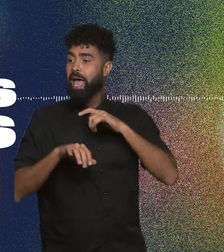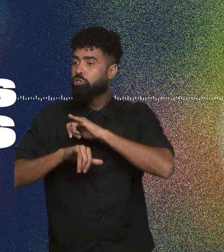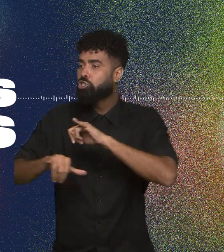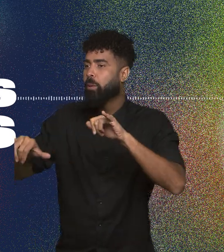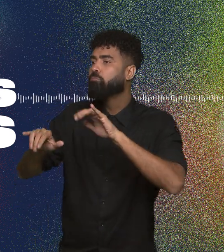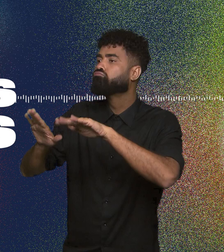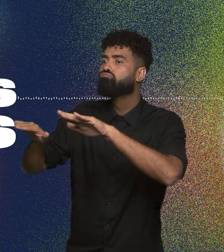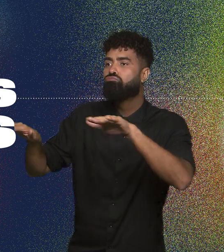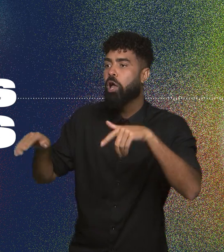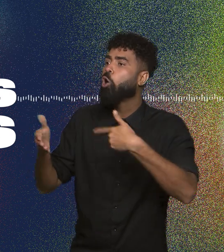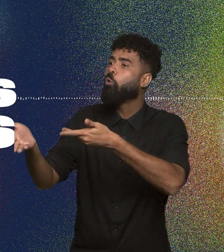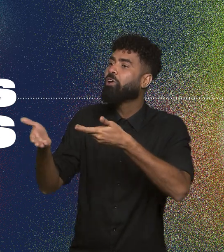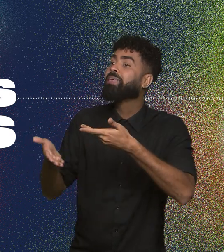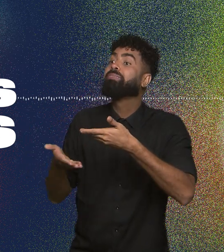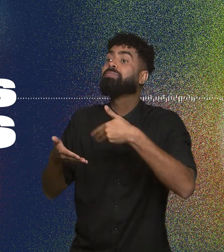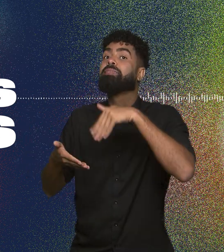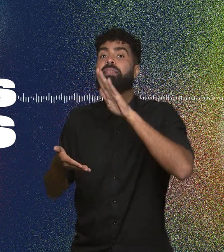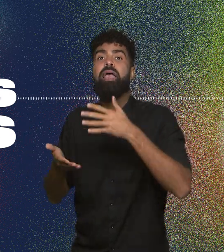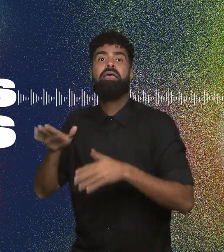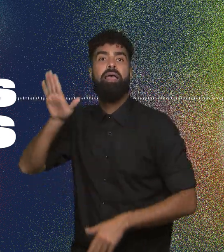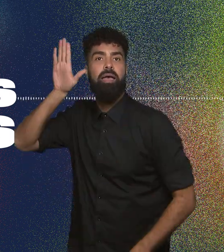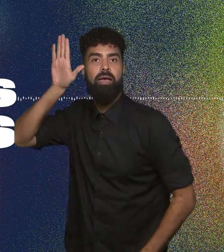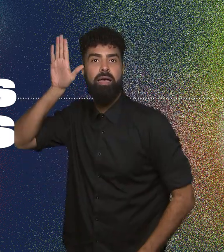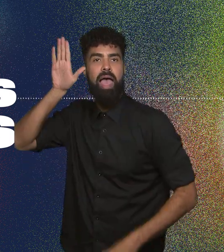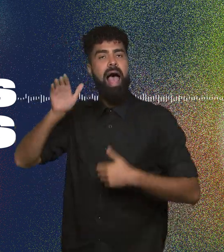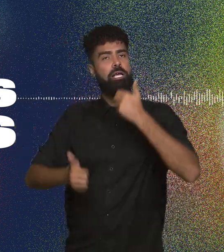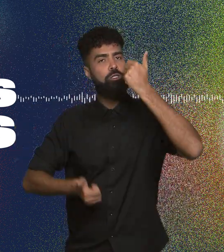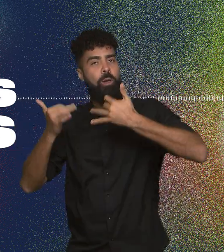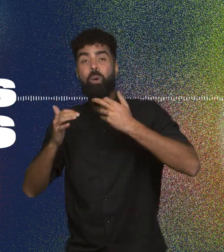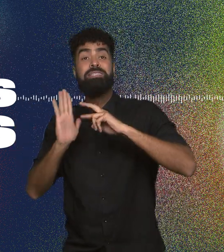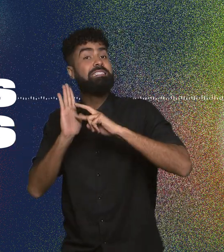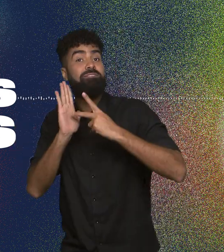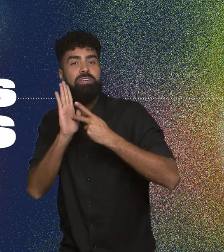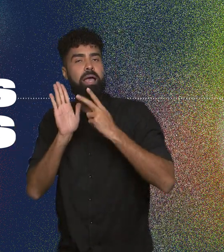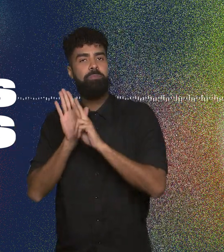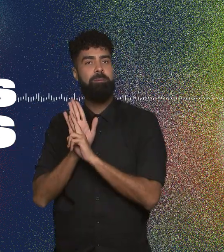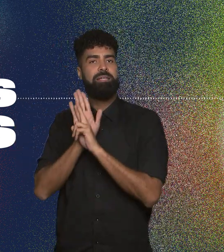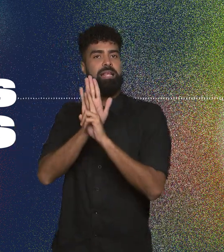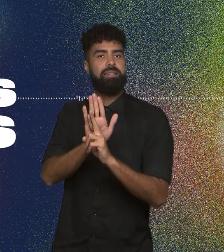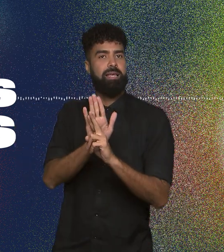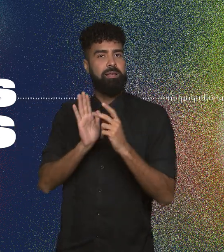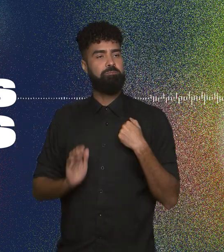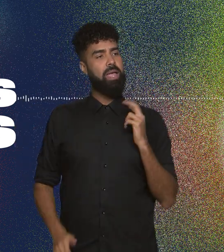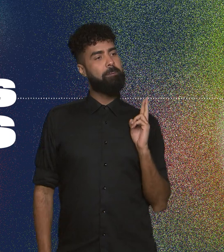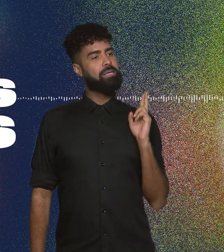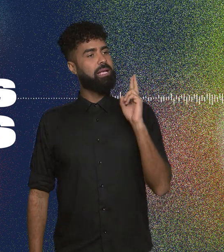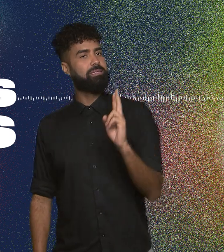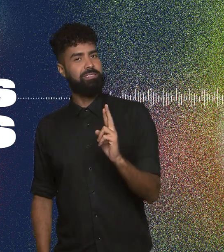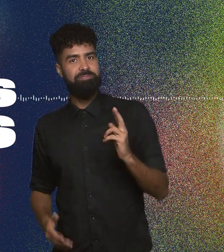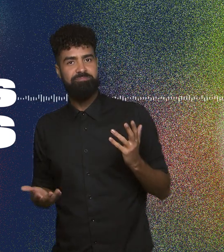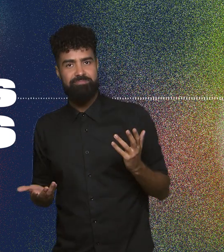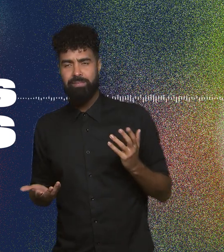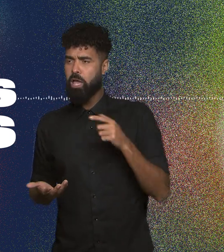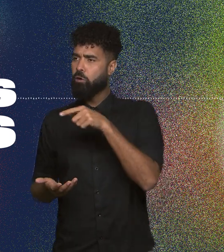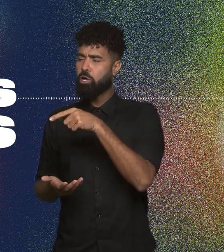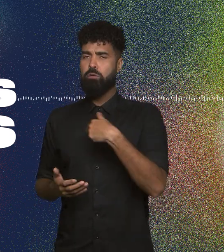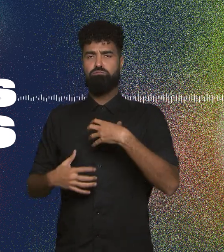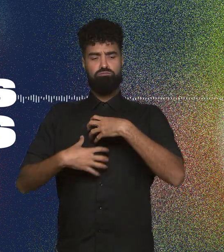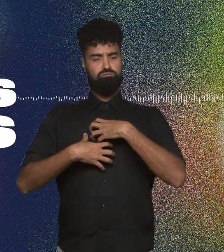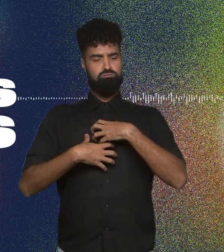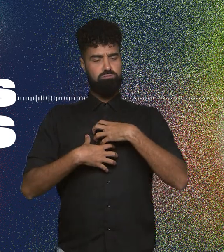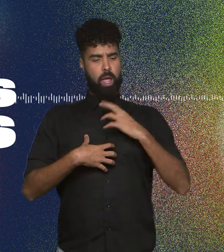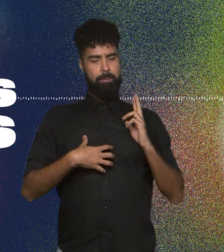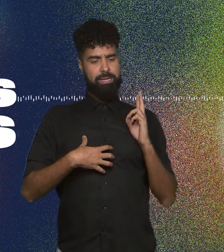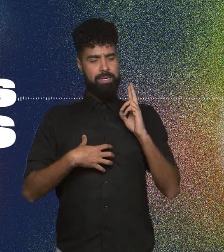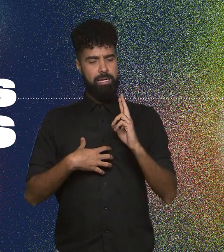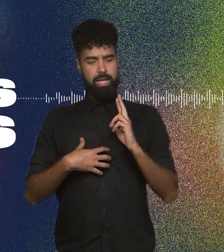essa representação, né? O que significa lançar-se ao coletivo. Né? O que significa representar um coletivo, porque não é